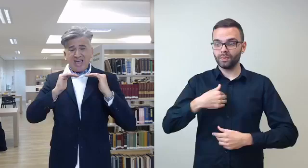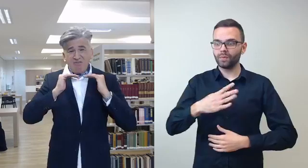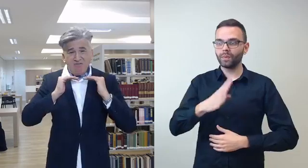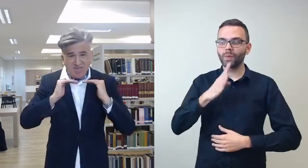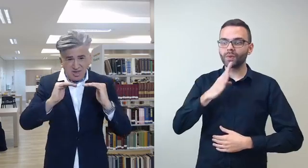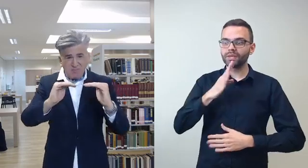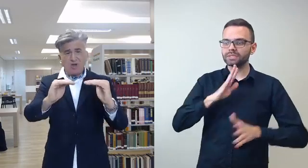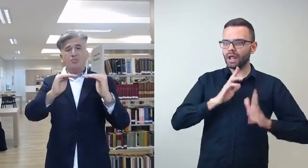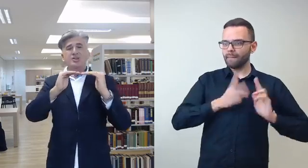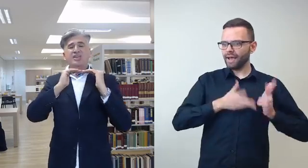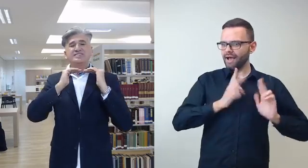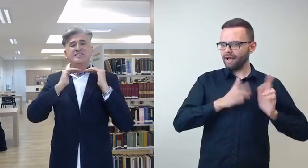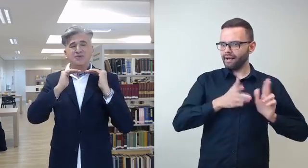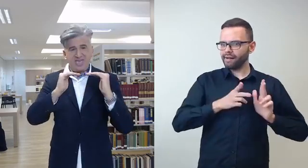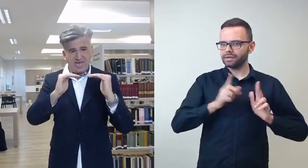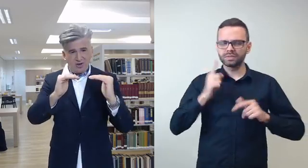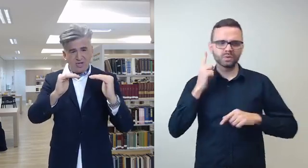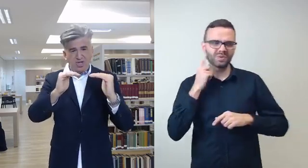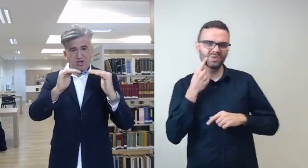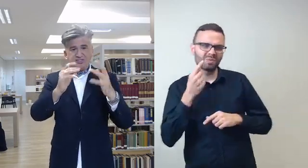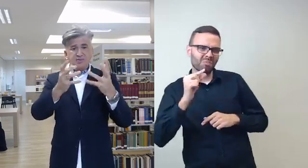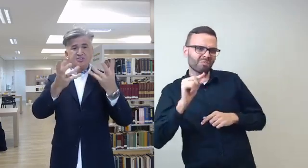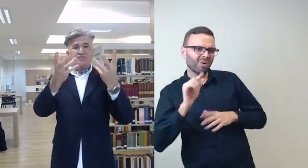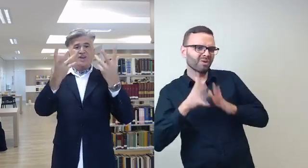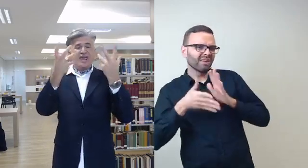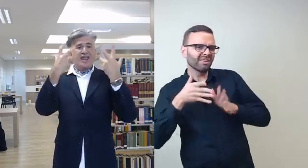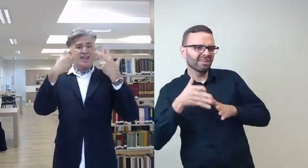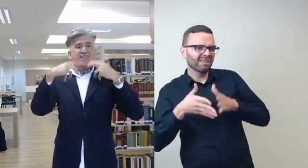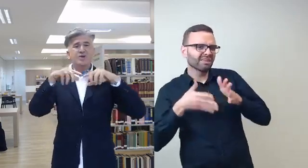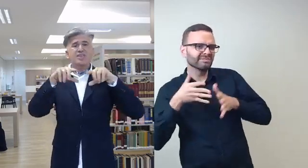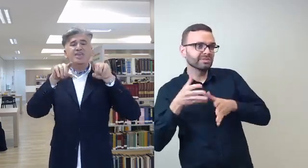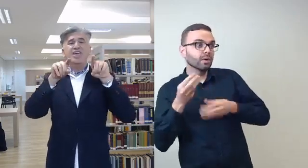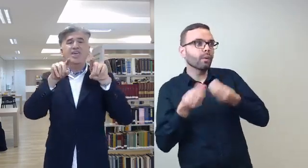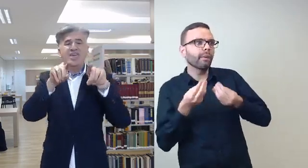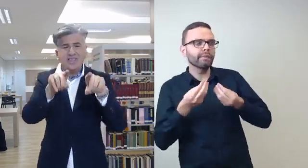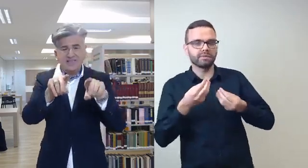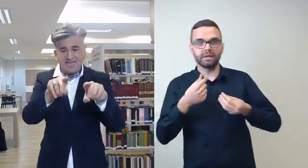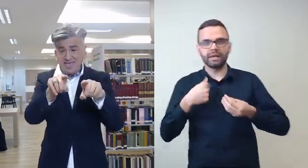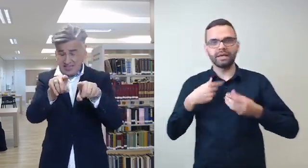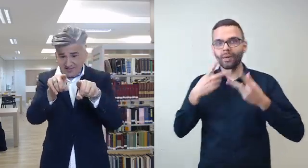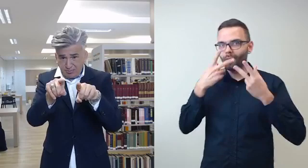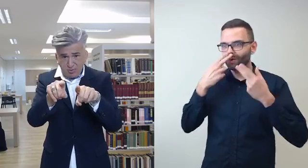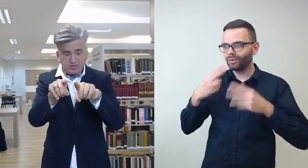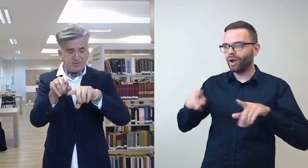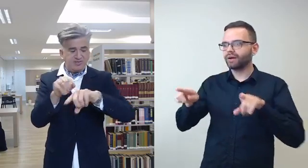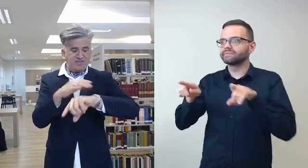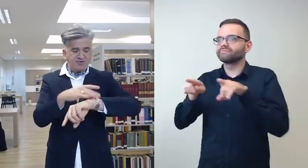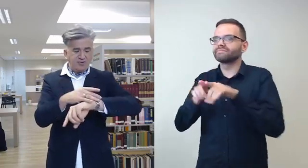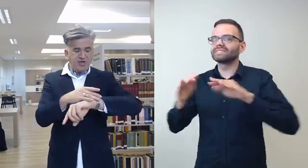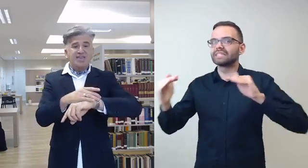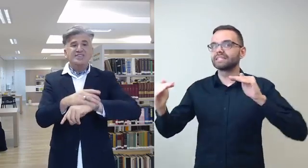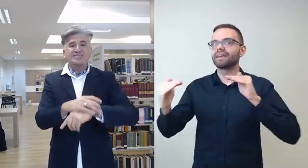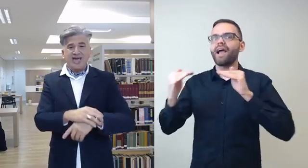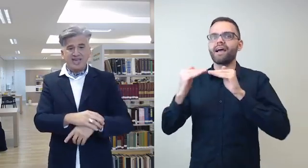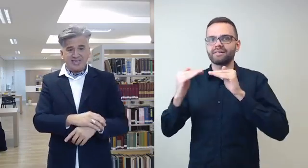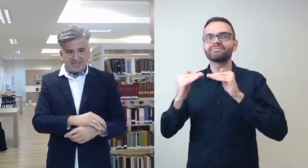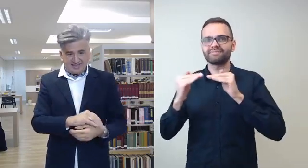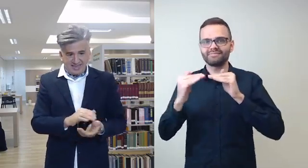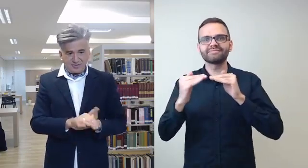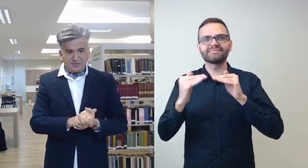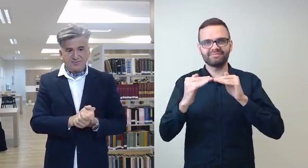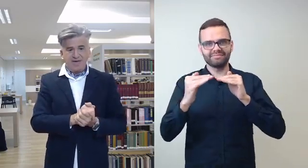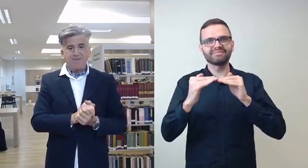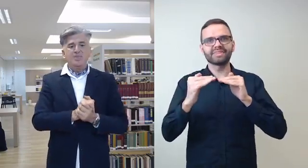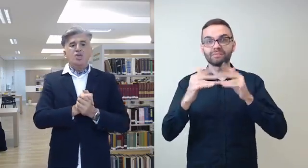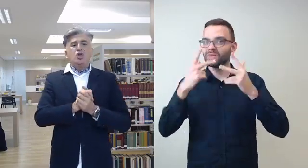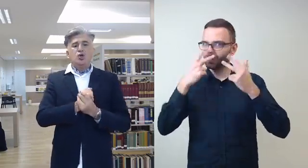para haver uma comunicação real. Nós temos que falar a língua que esse público específico está